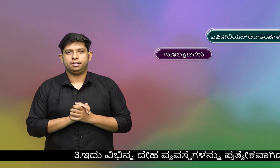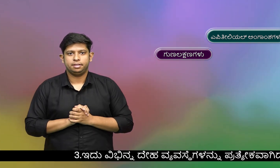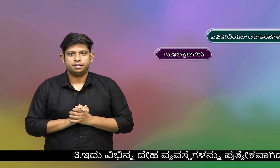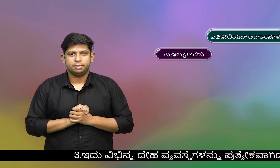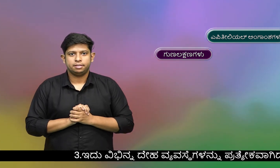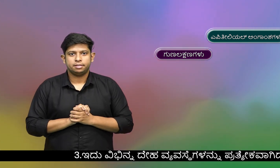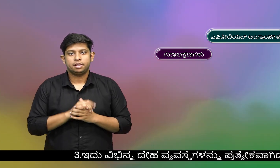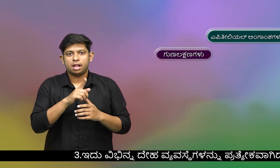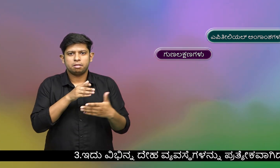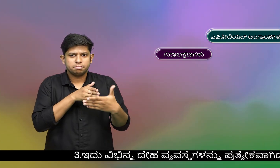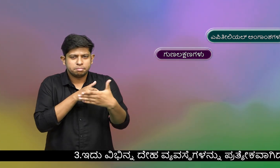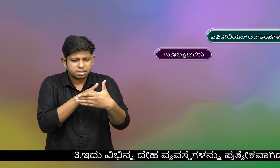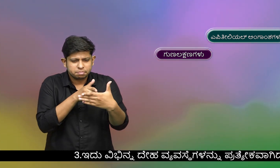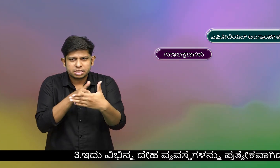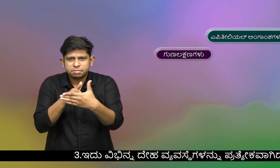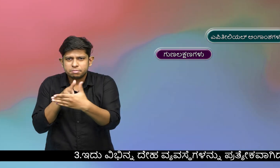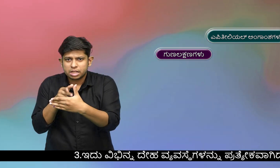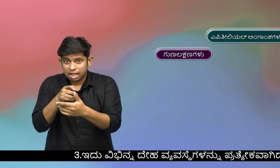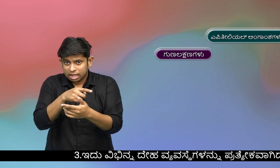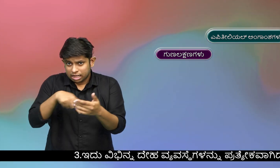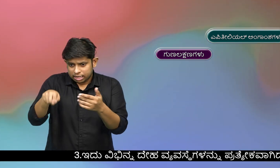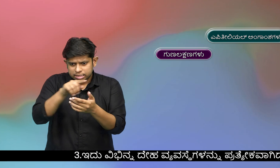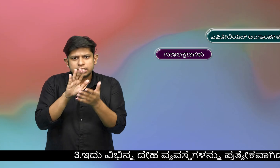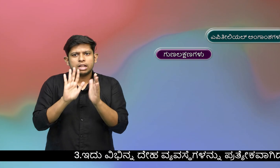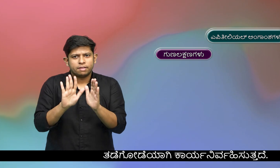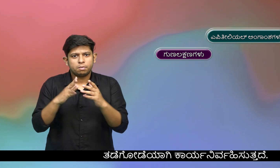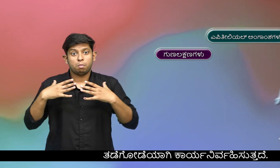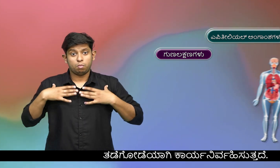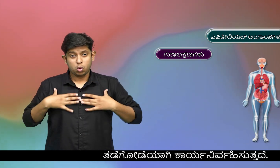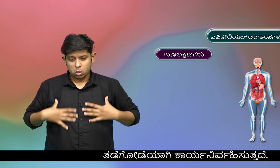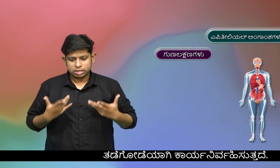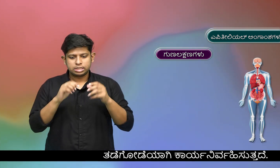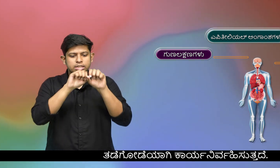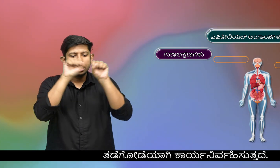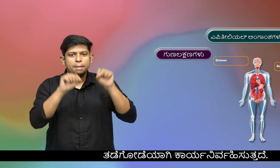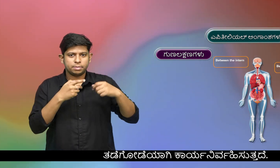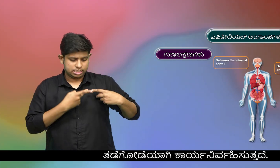ಇದು ವಿಭಿನ್ನ ದೇಹ ವ್ಯವಸ್ಥೆಗಳನ್ನು ಪ್ರತ್ಯೇಕವಾಗಿಡಲು ತಡೆಗೊಡದೆ ಕಾರ್ಯನಿರ್ವಹಿಸುತ್ತದೆ.